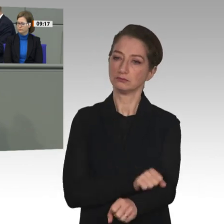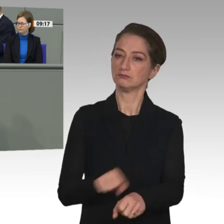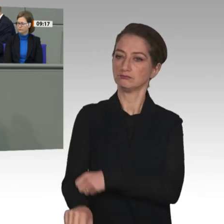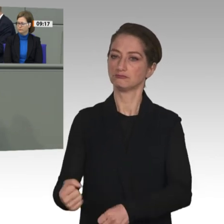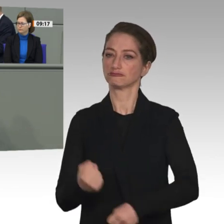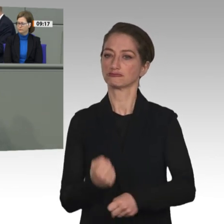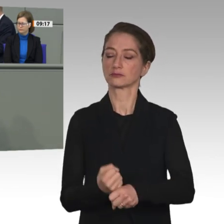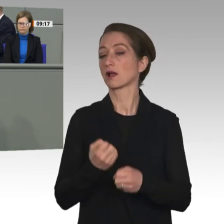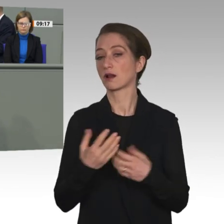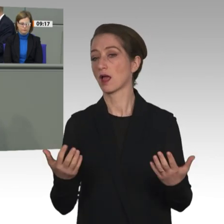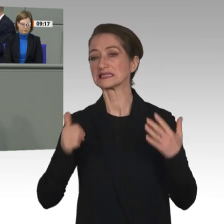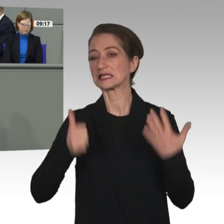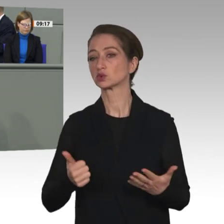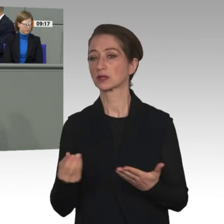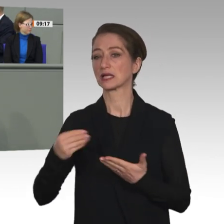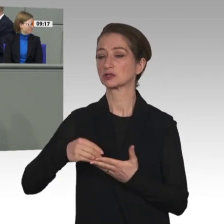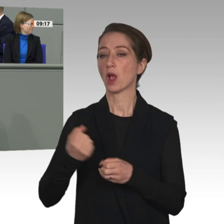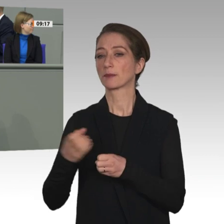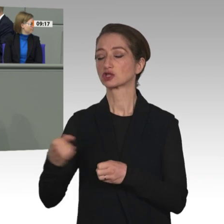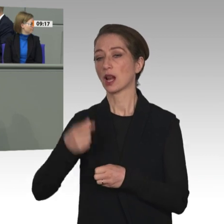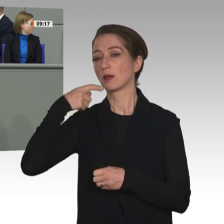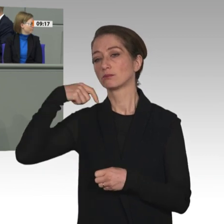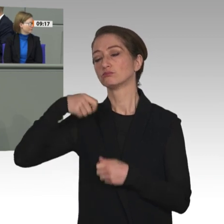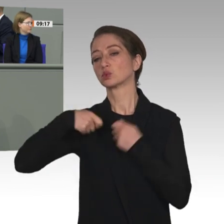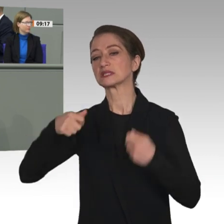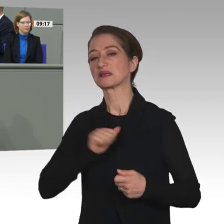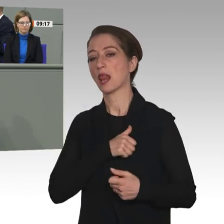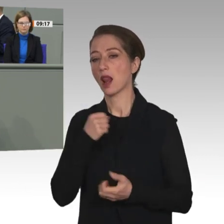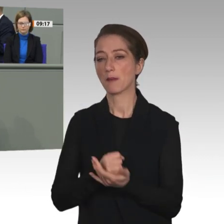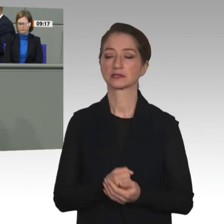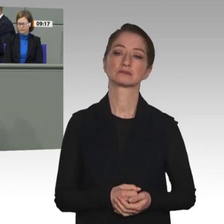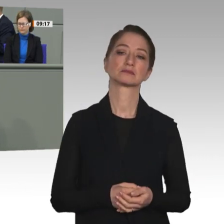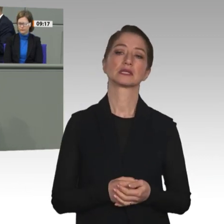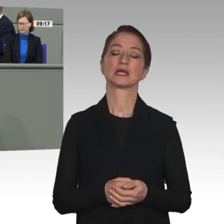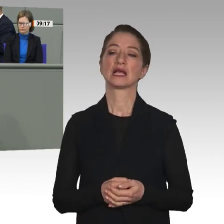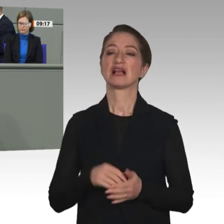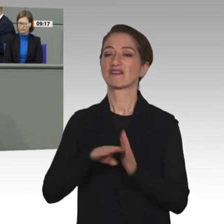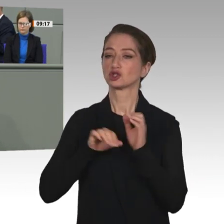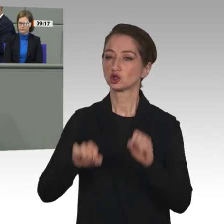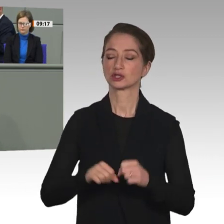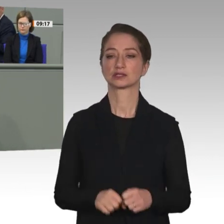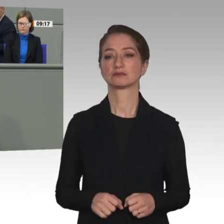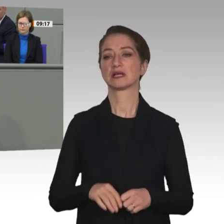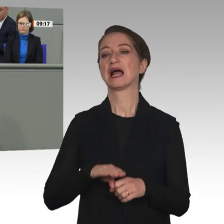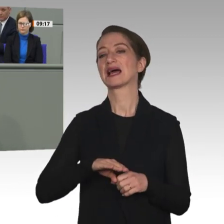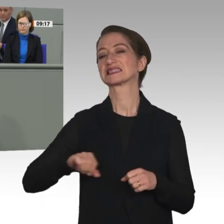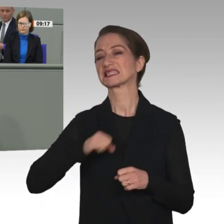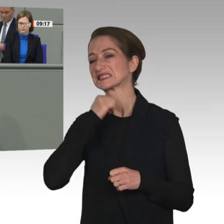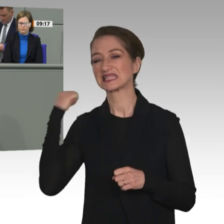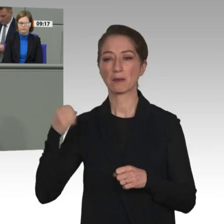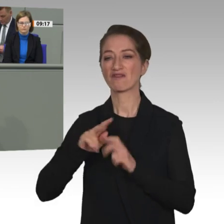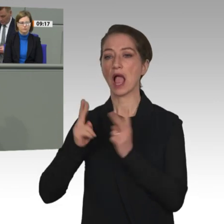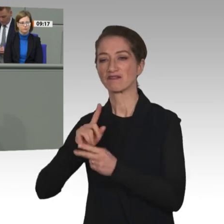einiges gemacht, 600 zusätzliche Stellen beim Bundeskriminalamt und beim Verfassungsschutz. Es wurden rechtsextreme Vereine verboten, wir haben das Waffenrecht